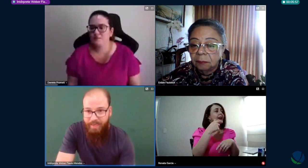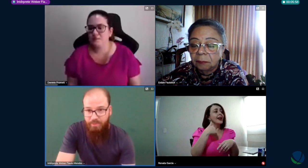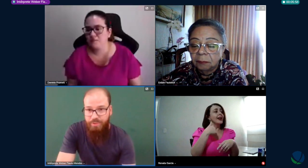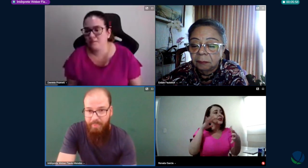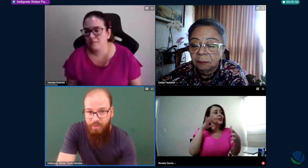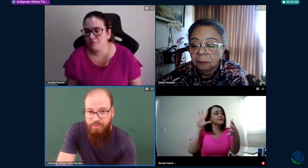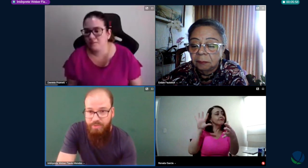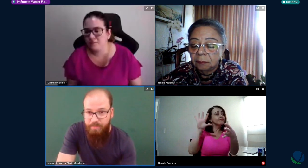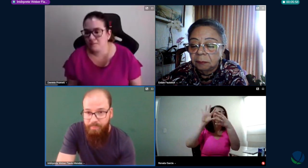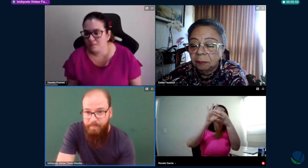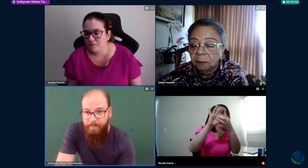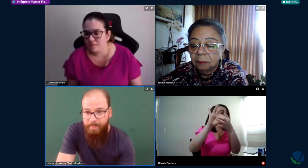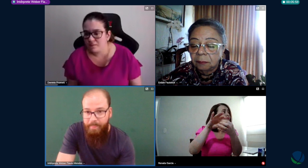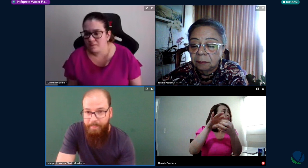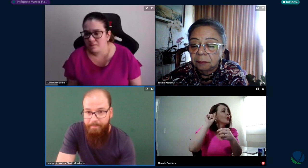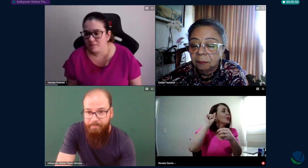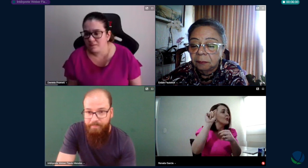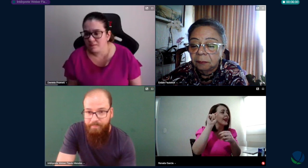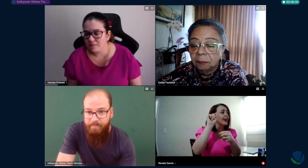Com essa configuração de mãos.